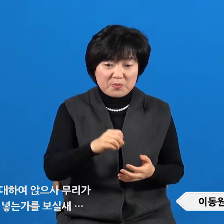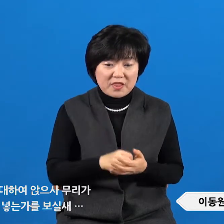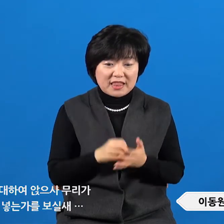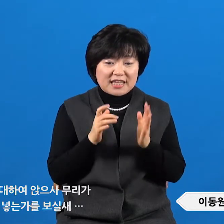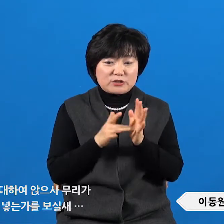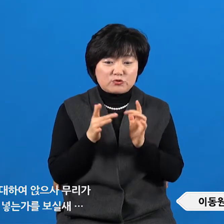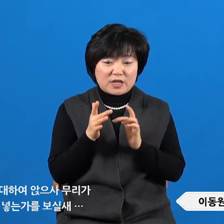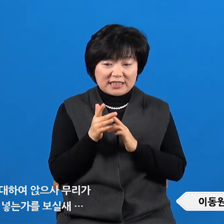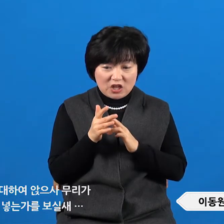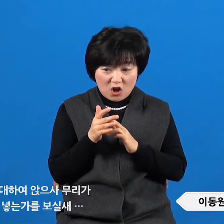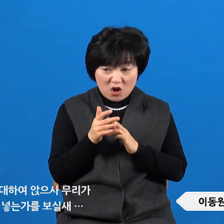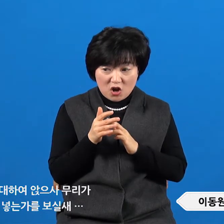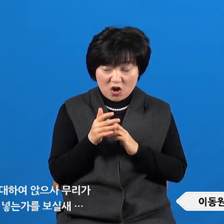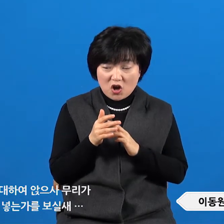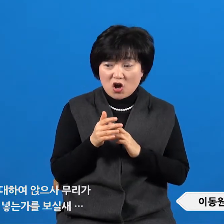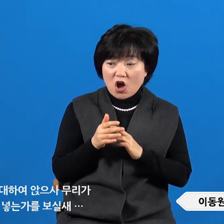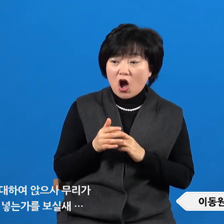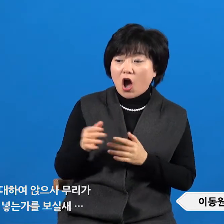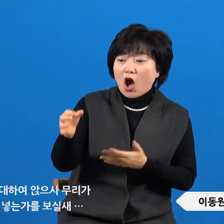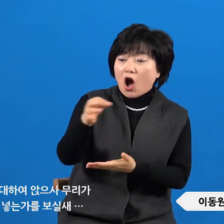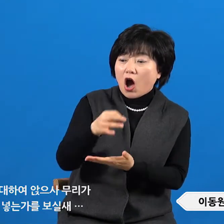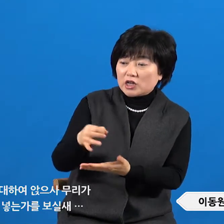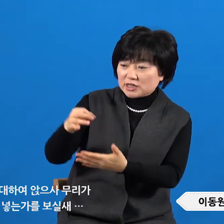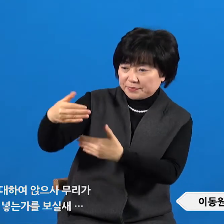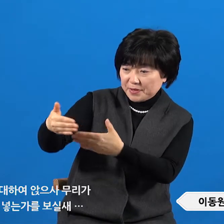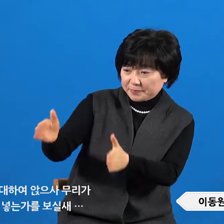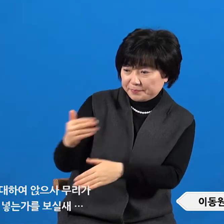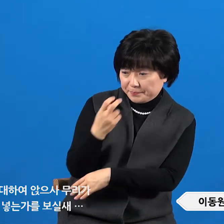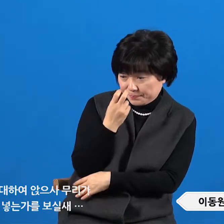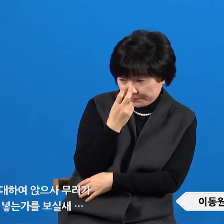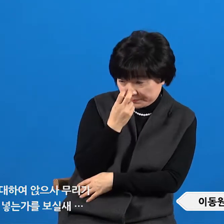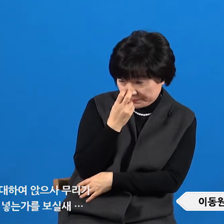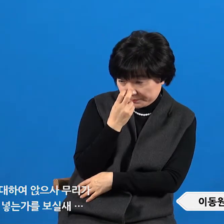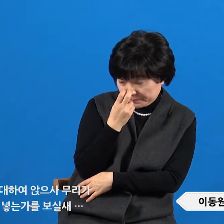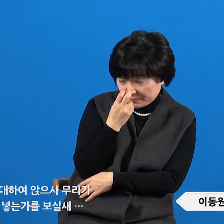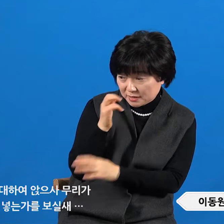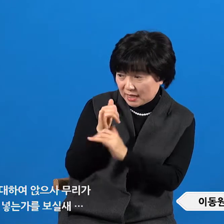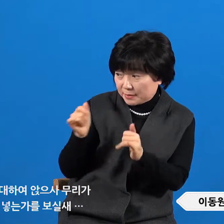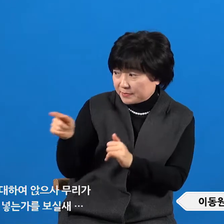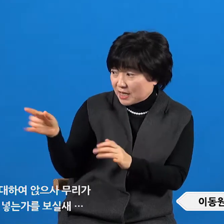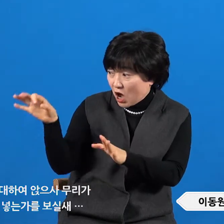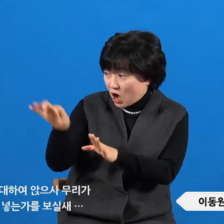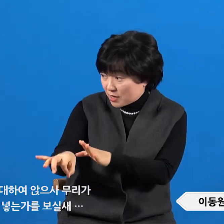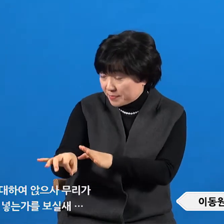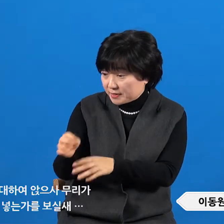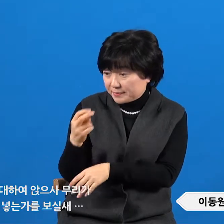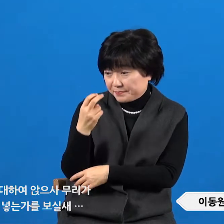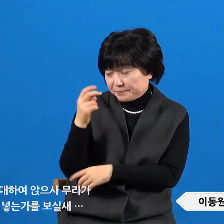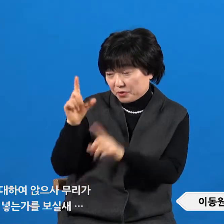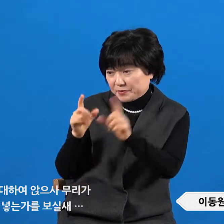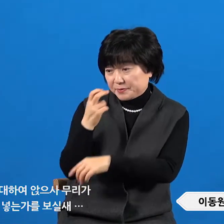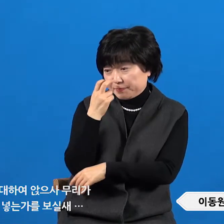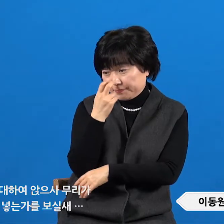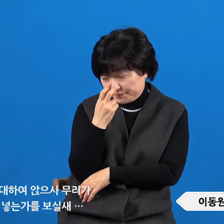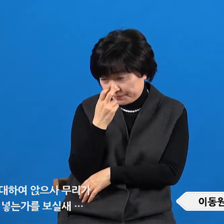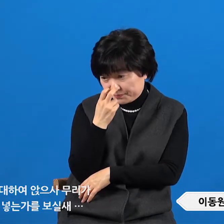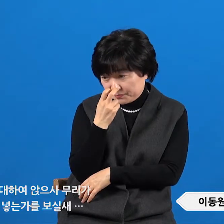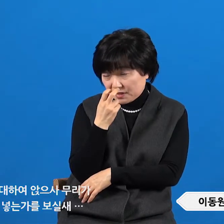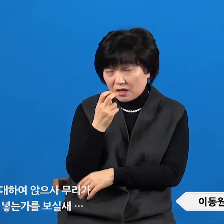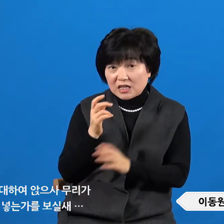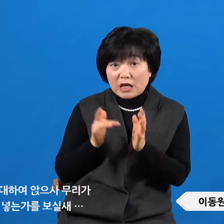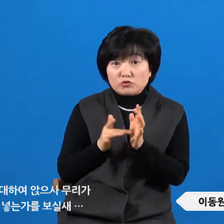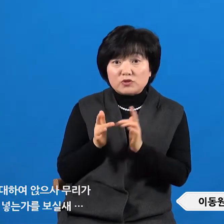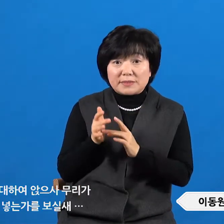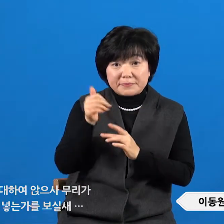시작. 예수께서 헌금함을 대하여 앉으사 무리가 어떻게 헌금함에 돈 넣는가를 보실세. 어느